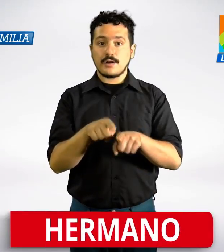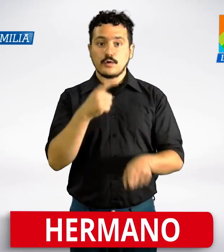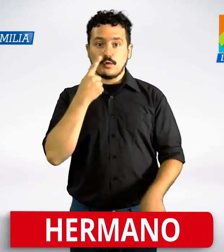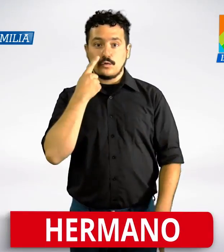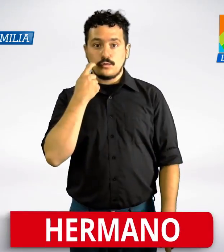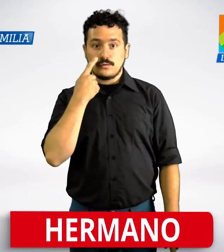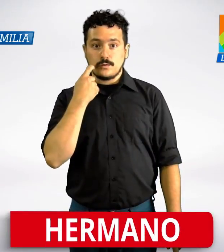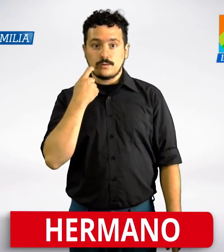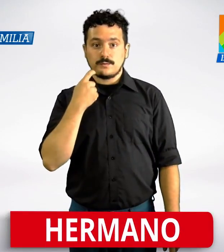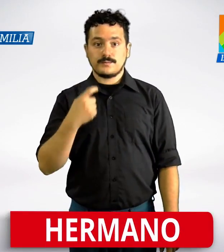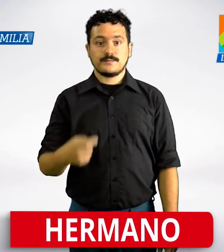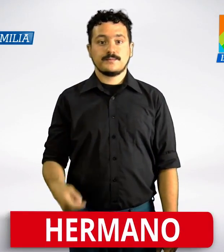Hermano.